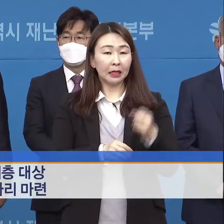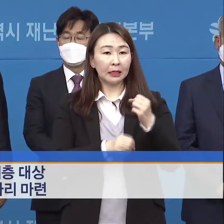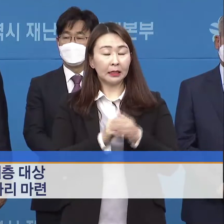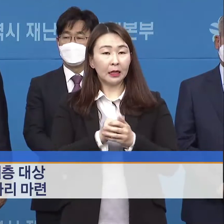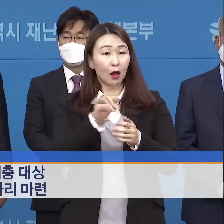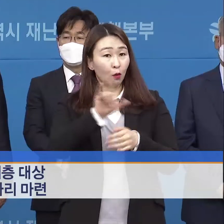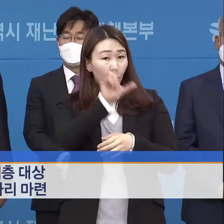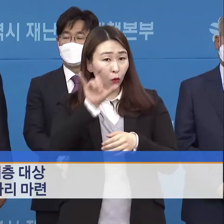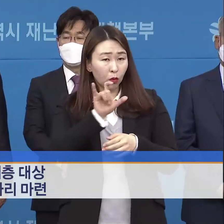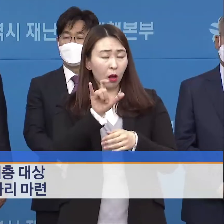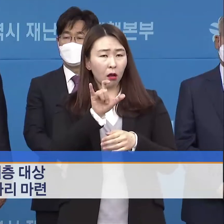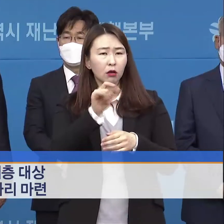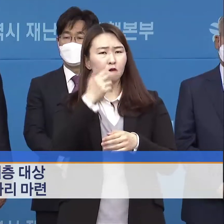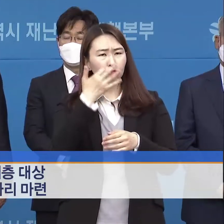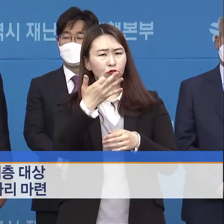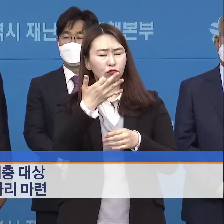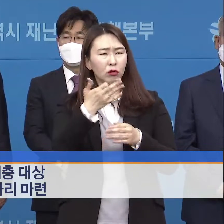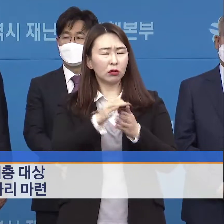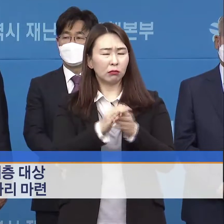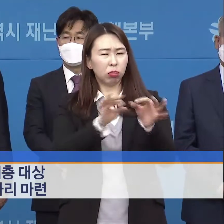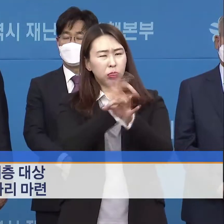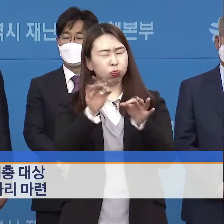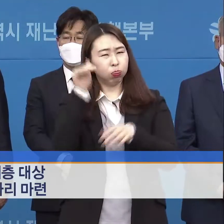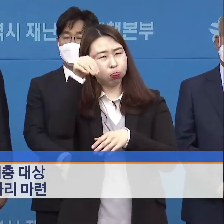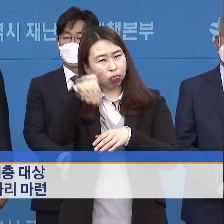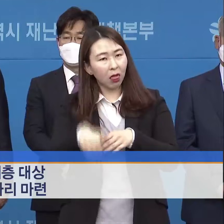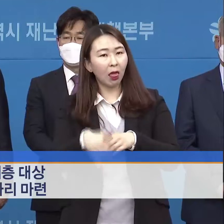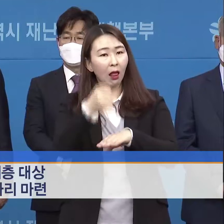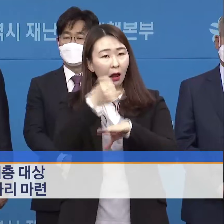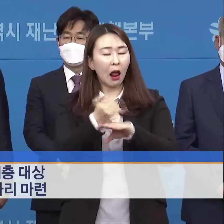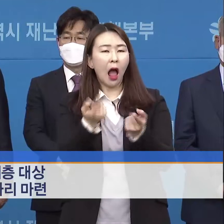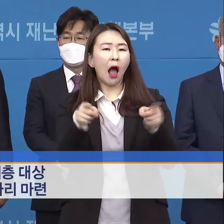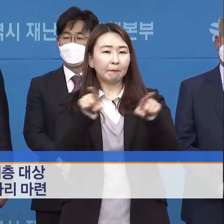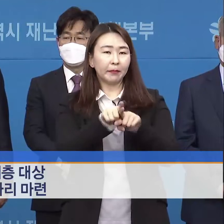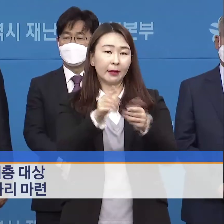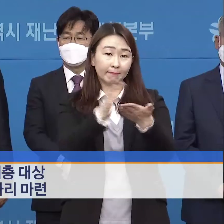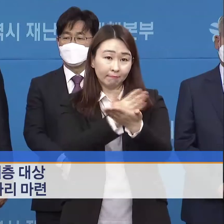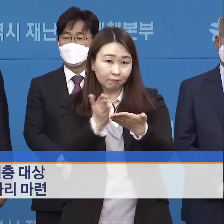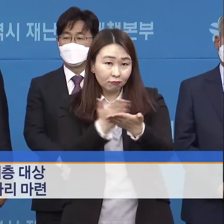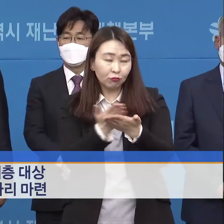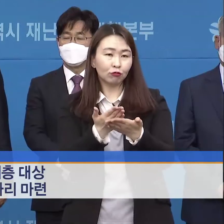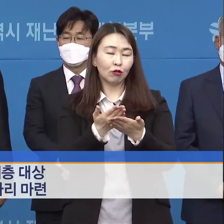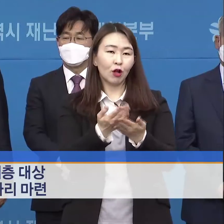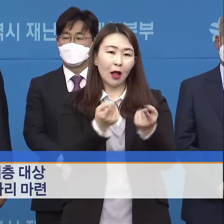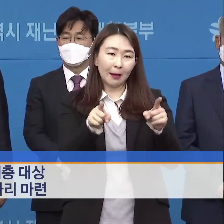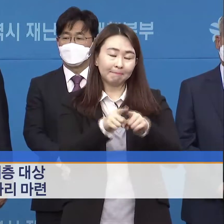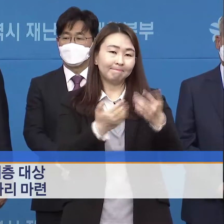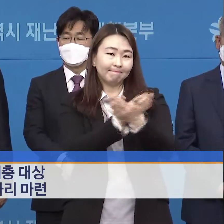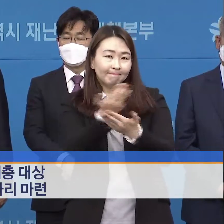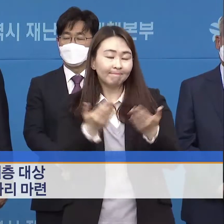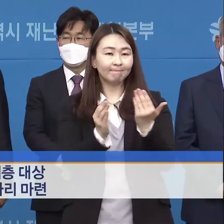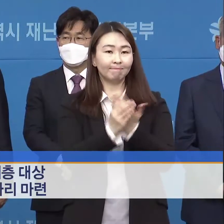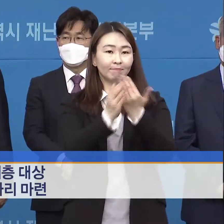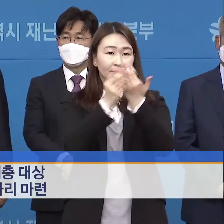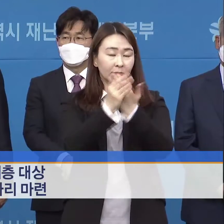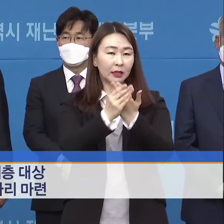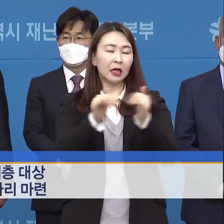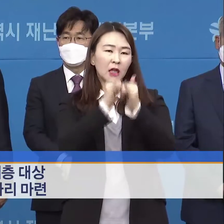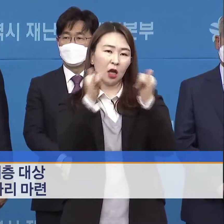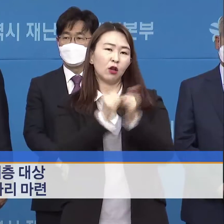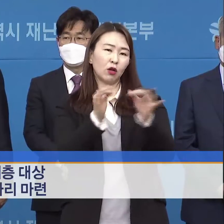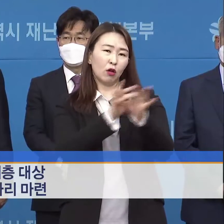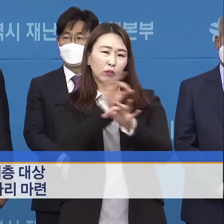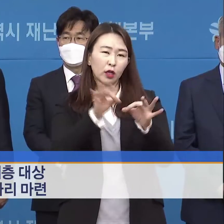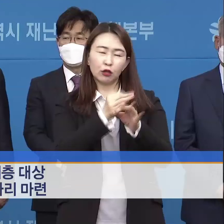금번 코로나19로 인한 최악의 경제 상황에서 함께 나누고 더불어 성장하는 사회적 경제의